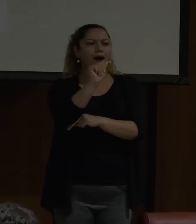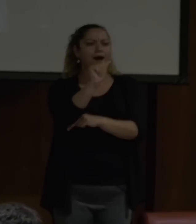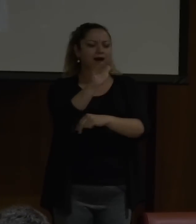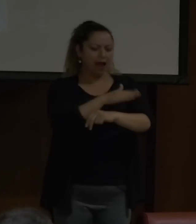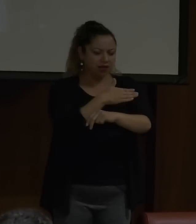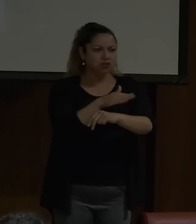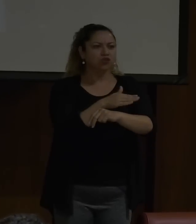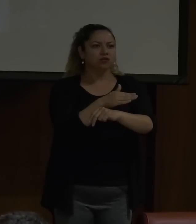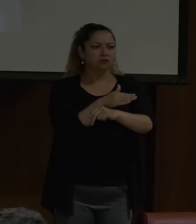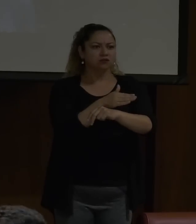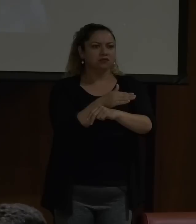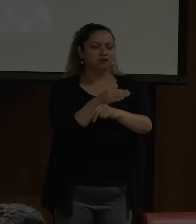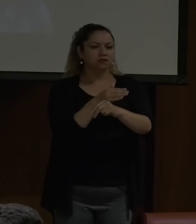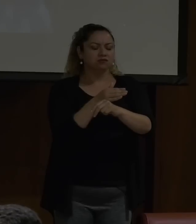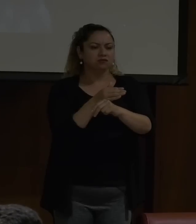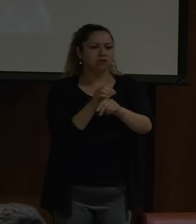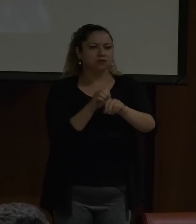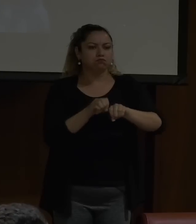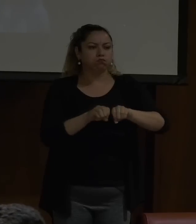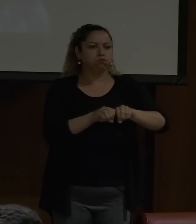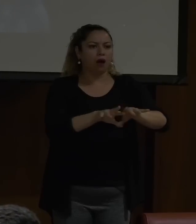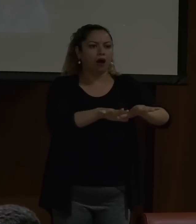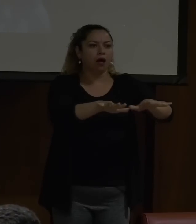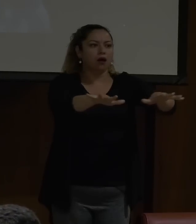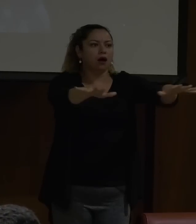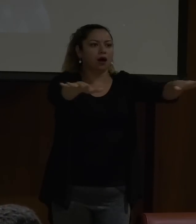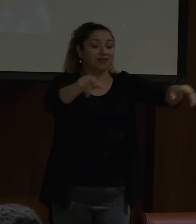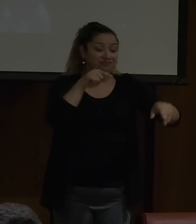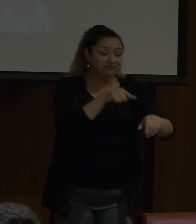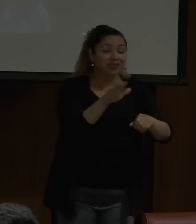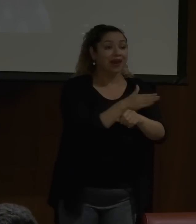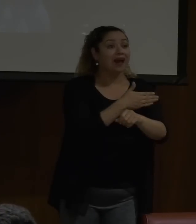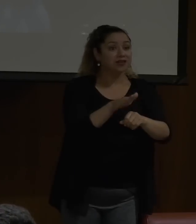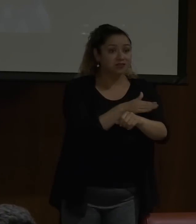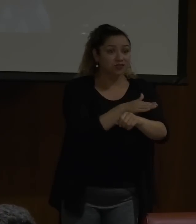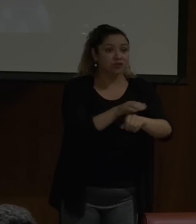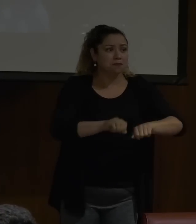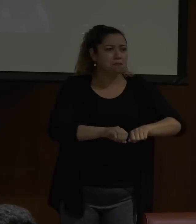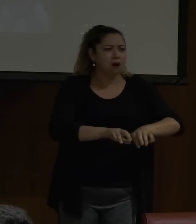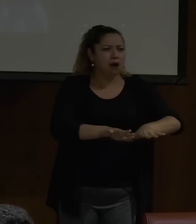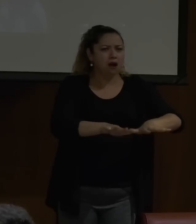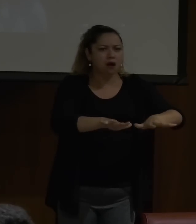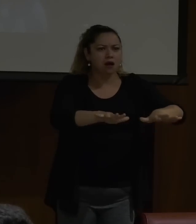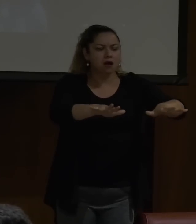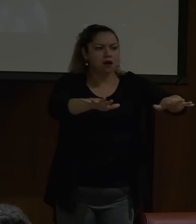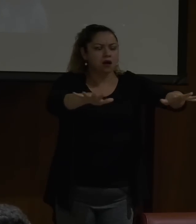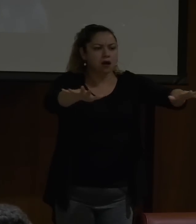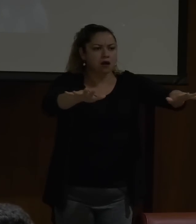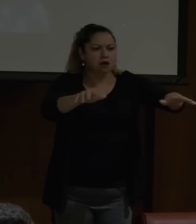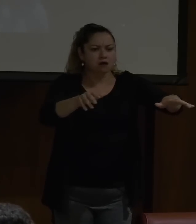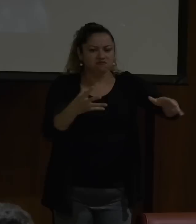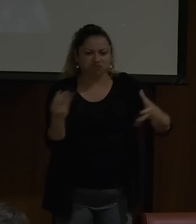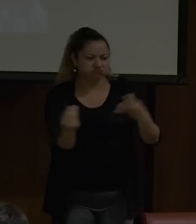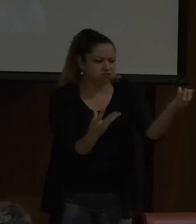viajó, salió de la sierra donde vivía Leandro, y esa canción viajó con las bandas de los